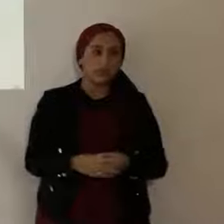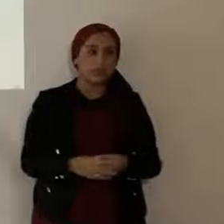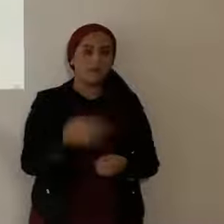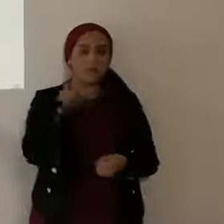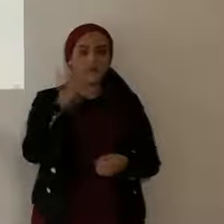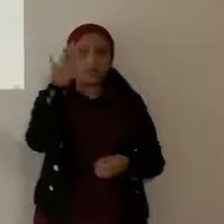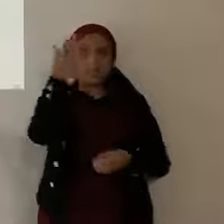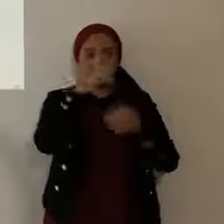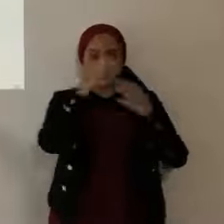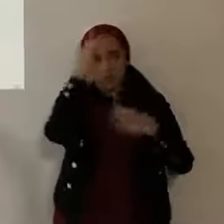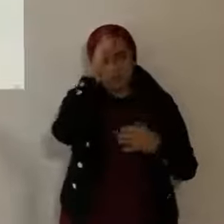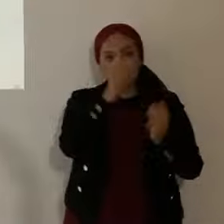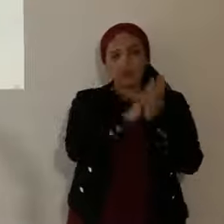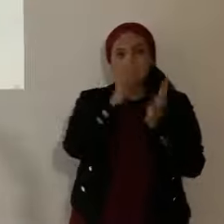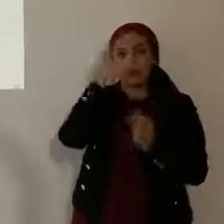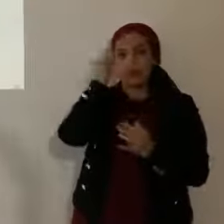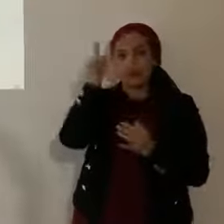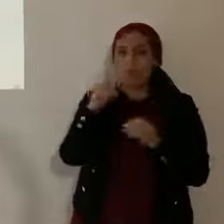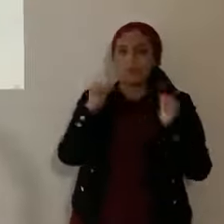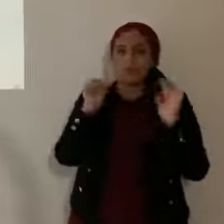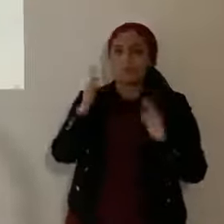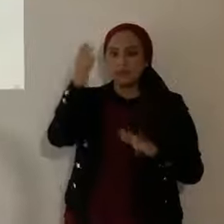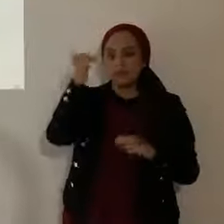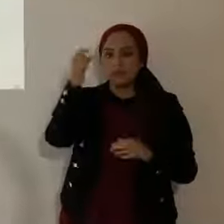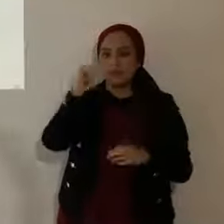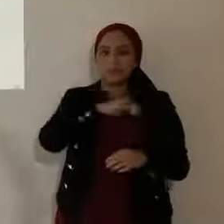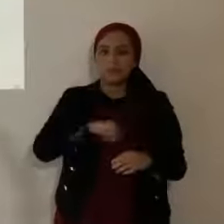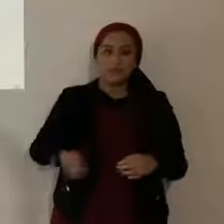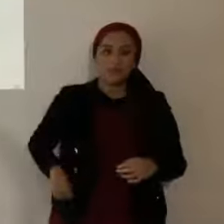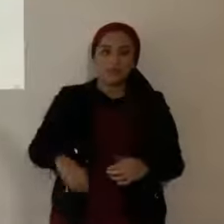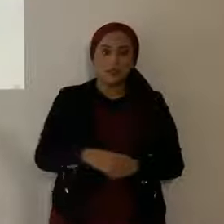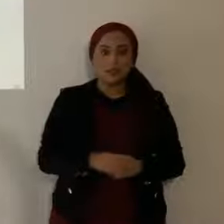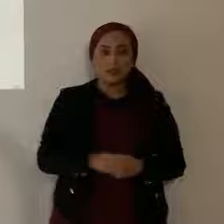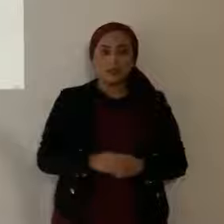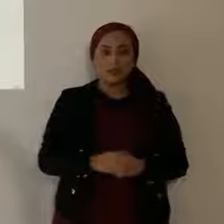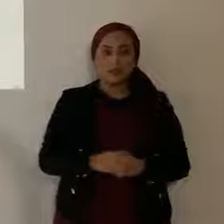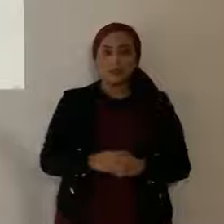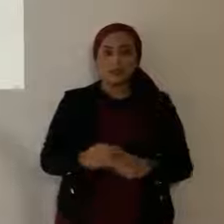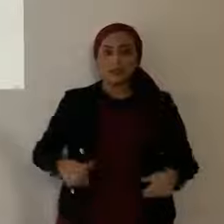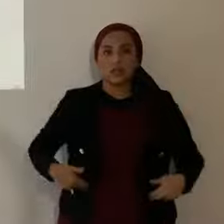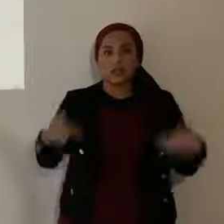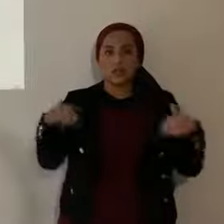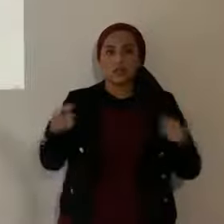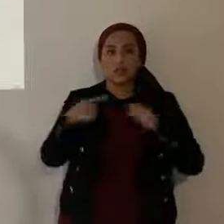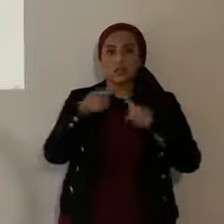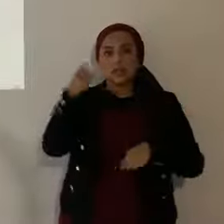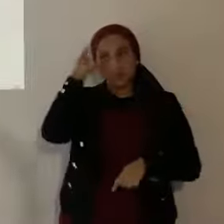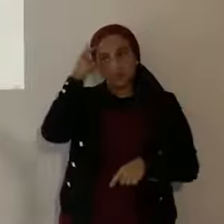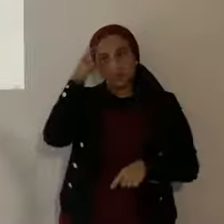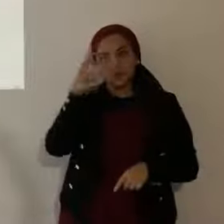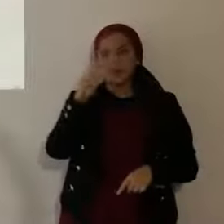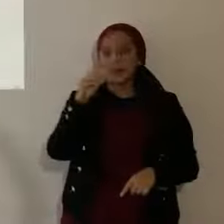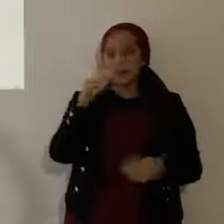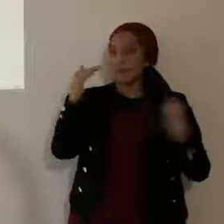Eterno, la gloria es para Él, bendito es Yahshua Mashiach, de salud mental. Increíble, ¿verdad? Vamos a la